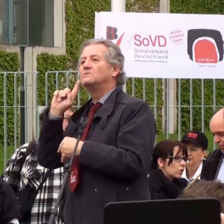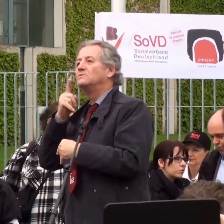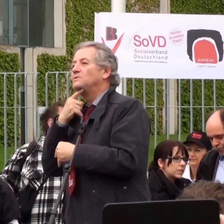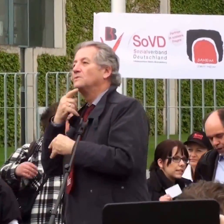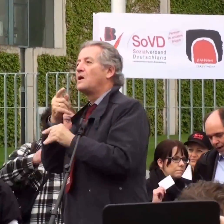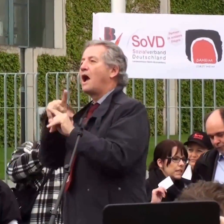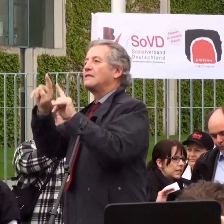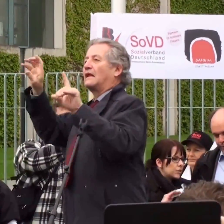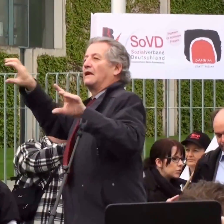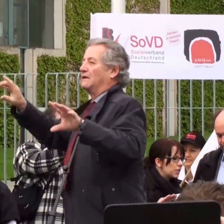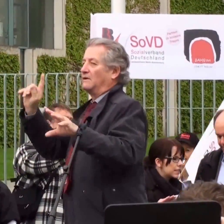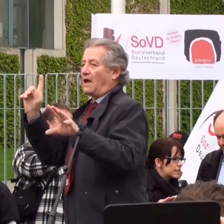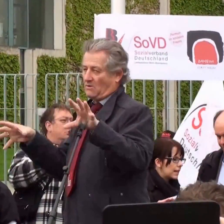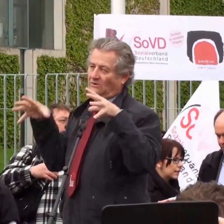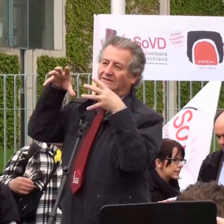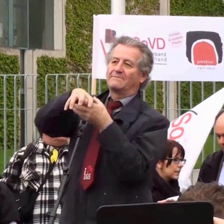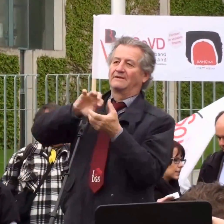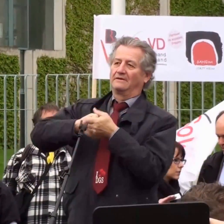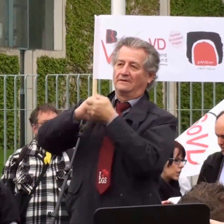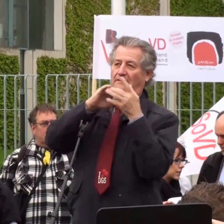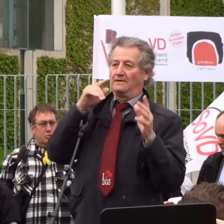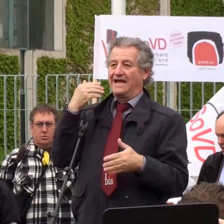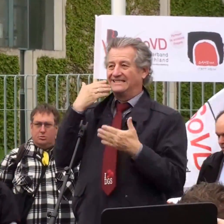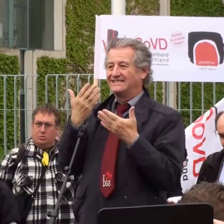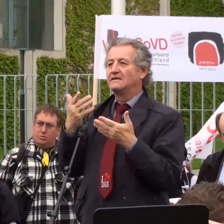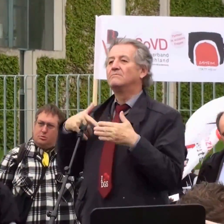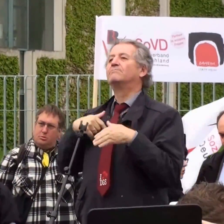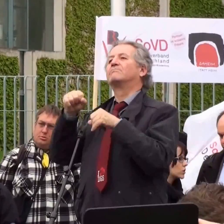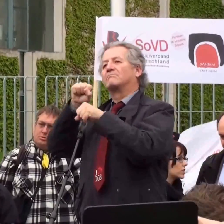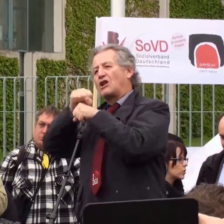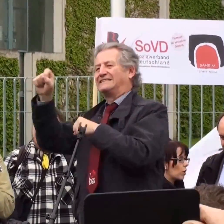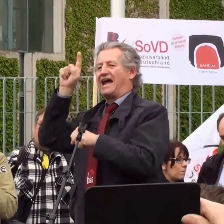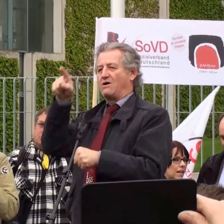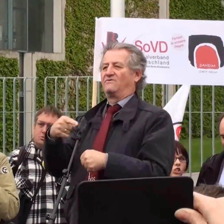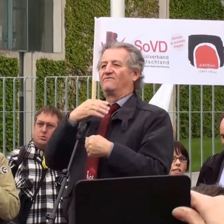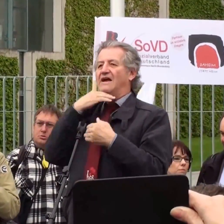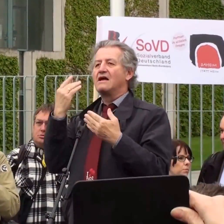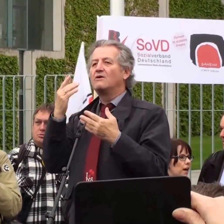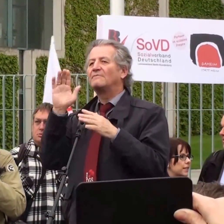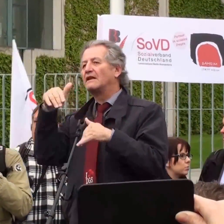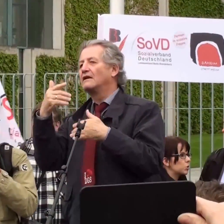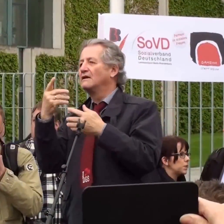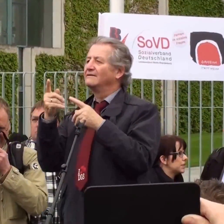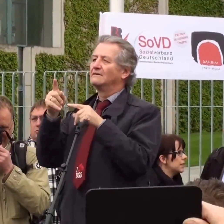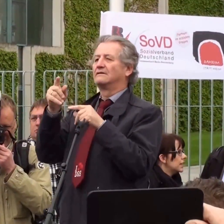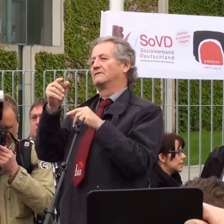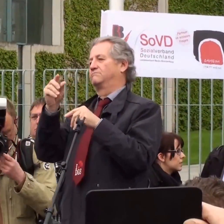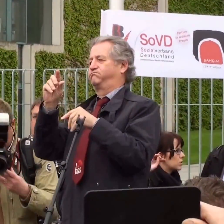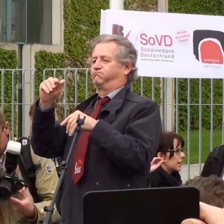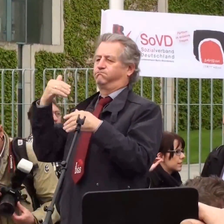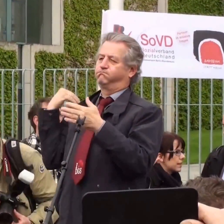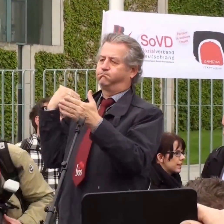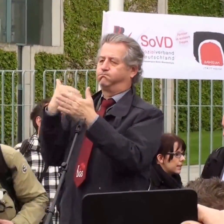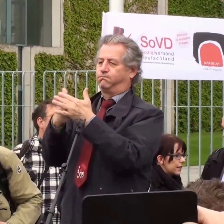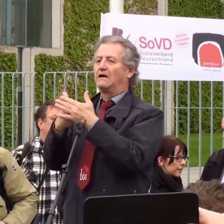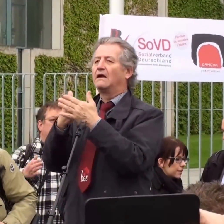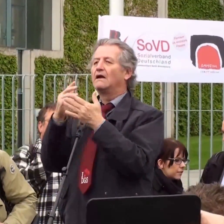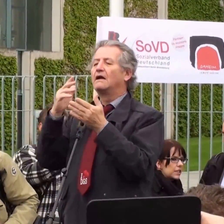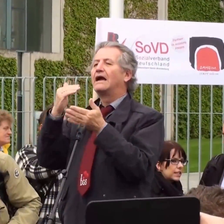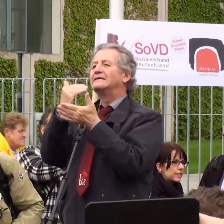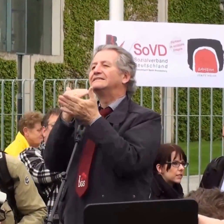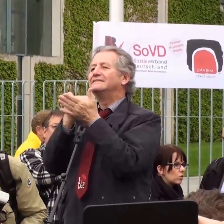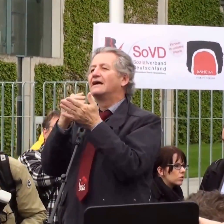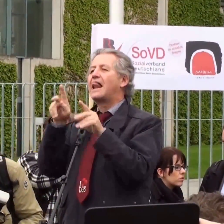Europäische Protesttag. Das heißt, alle Gehörlosen finden sich zusammen und kämpfen gemeinsam mit allen Behindertengruppen